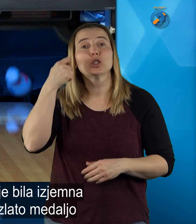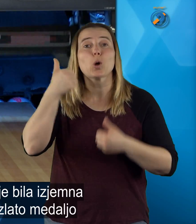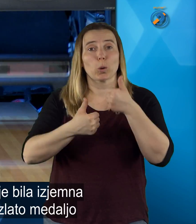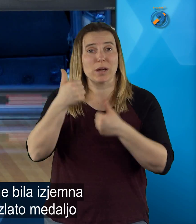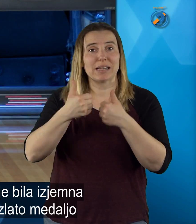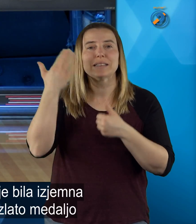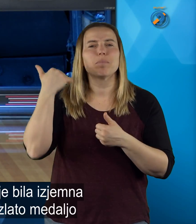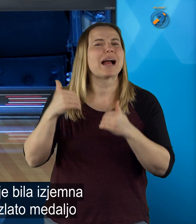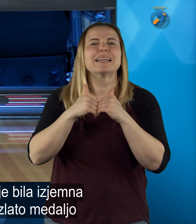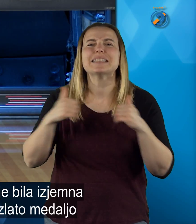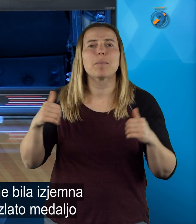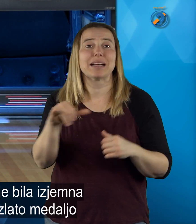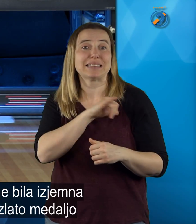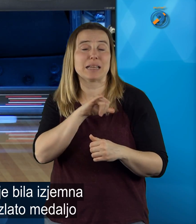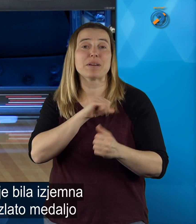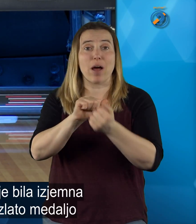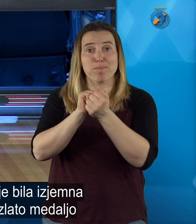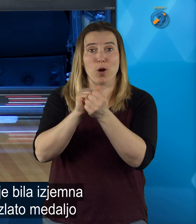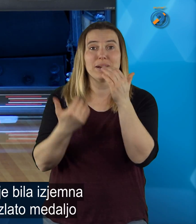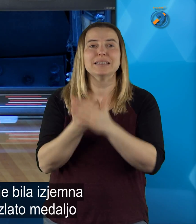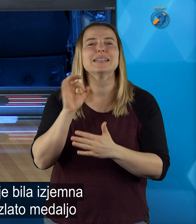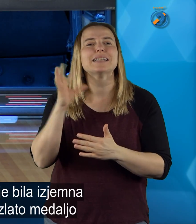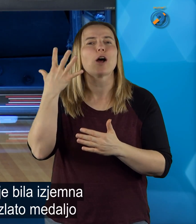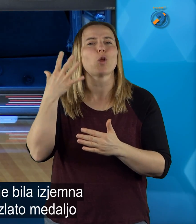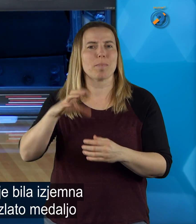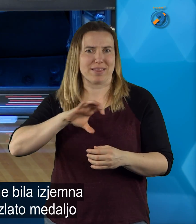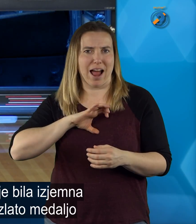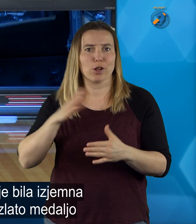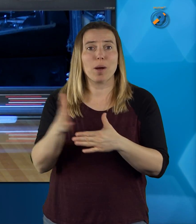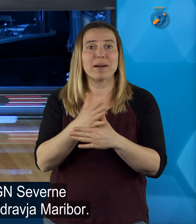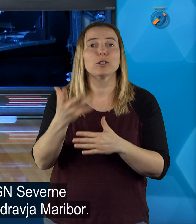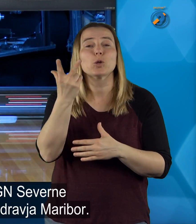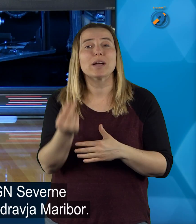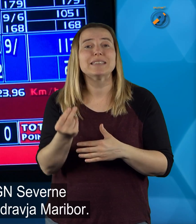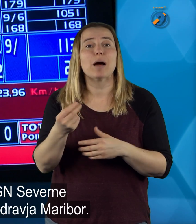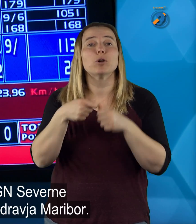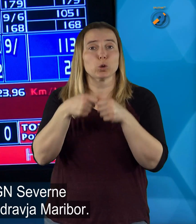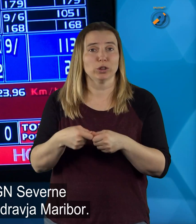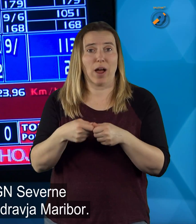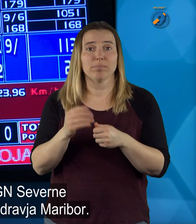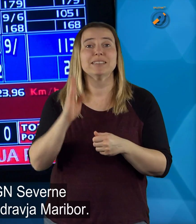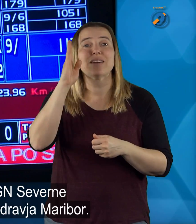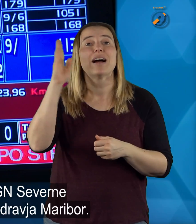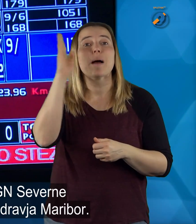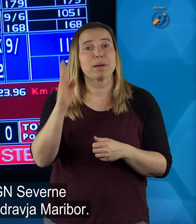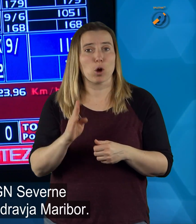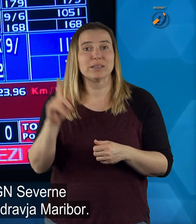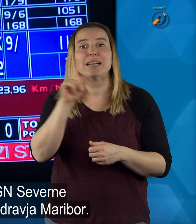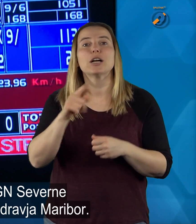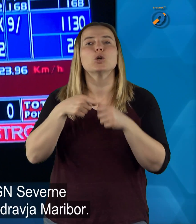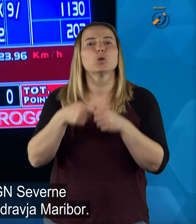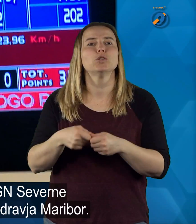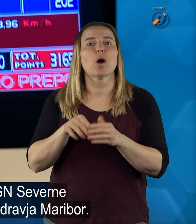V moški konkurenci je bila izjemno zanimiva borba za zlato medaljo med trojicami DGN Severne Primorske in